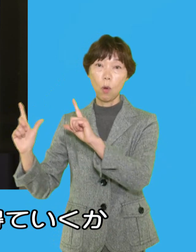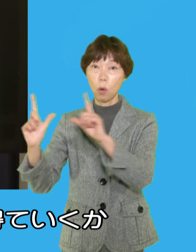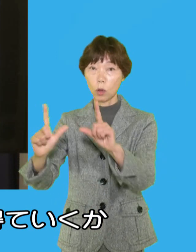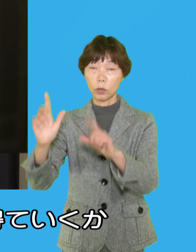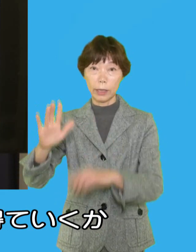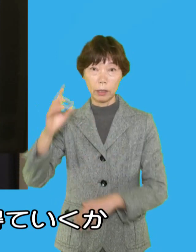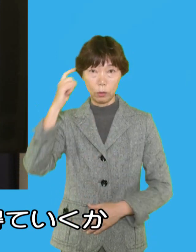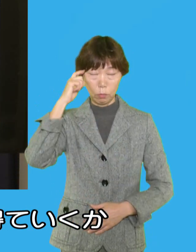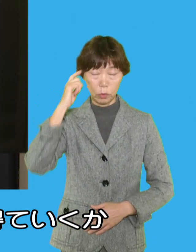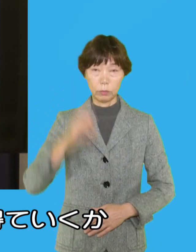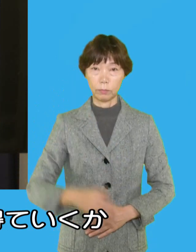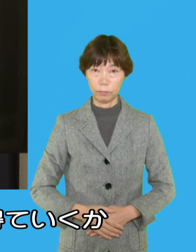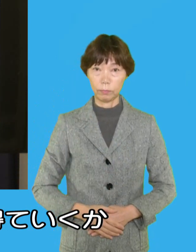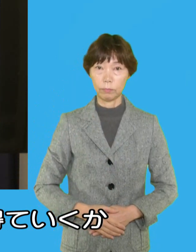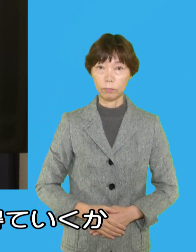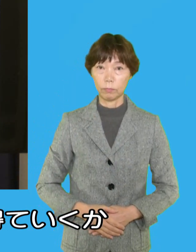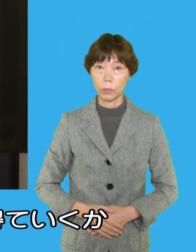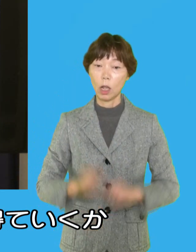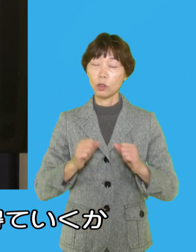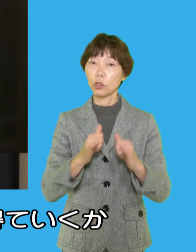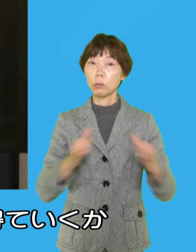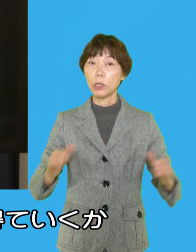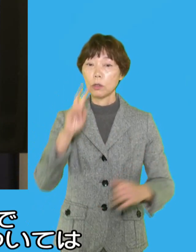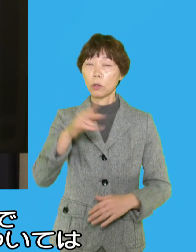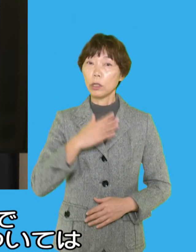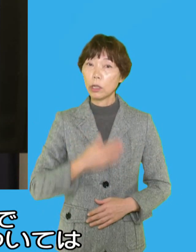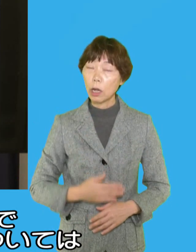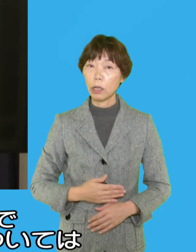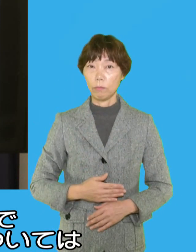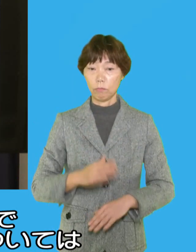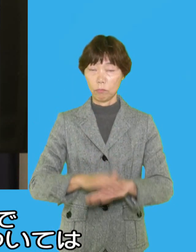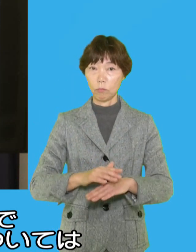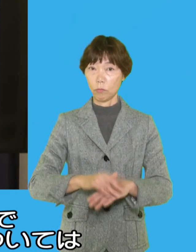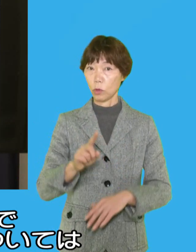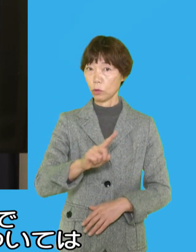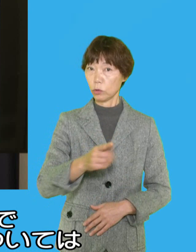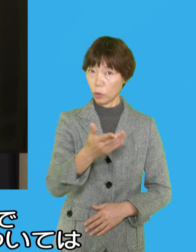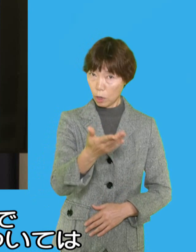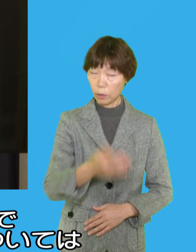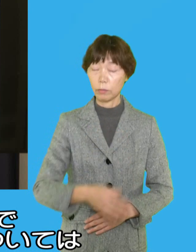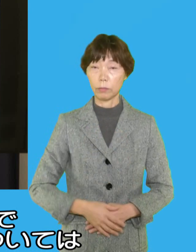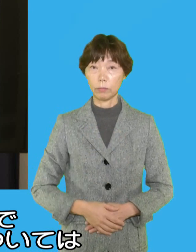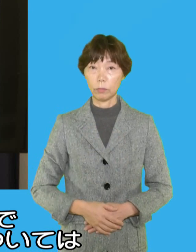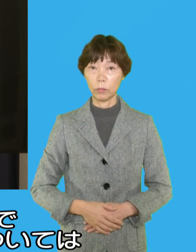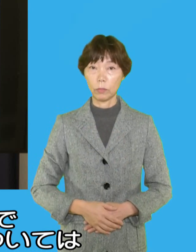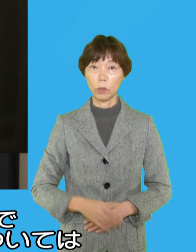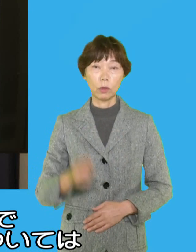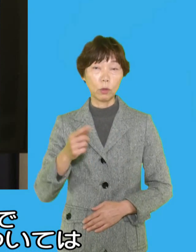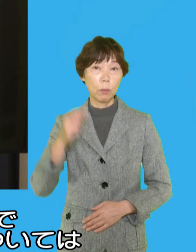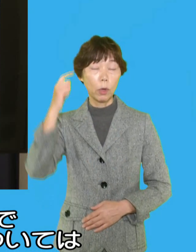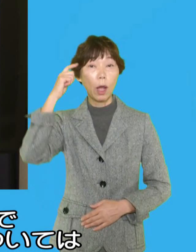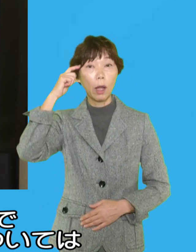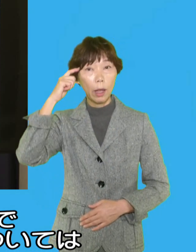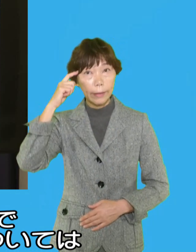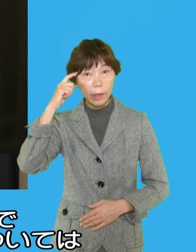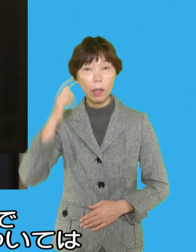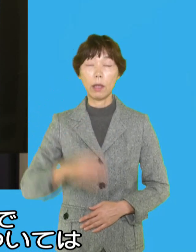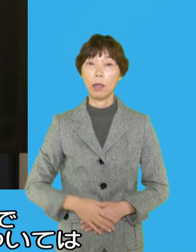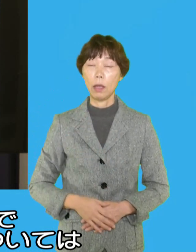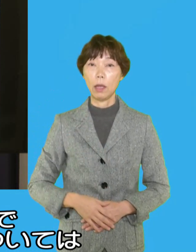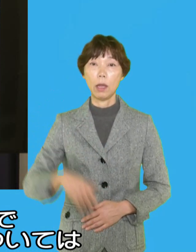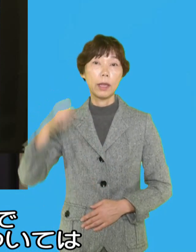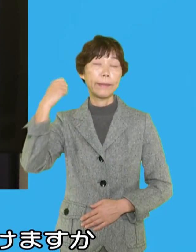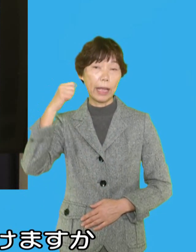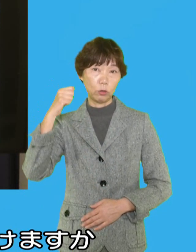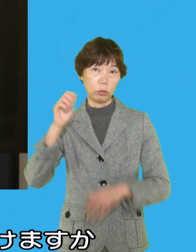民の理解やどういうふうに得ていくかということと、それも踏まえて現時点で夏の実施という